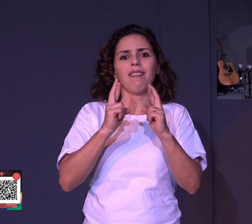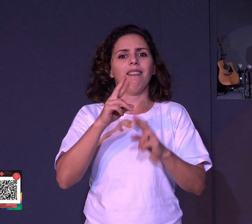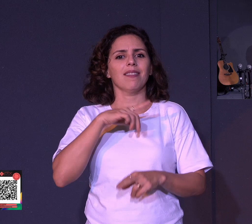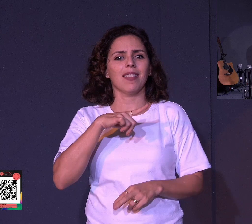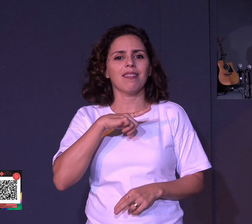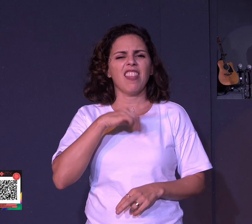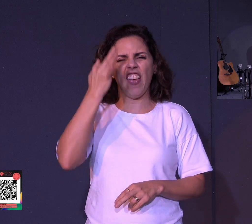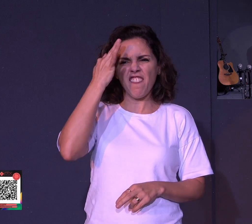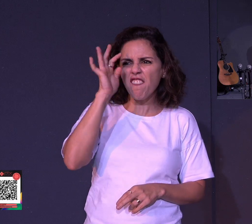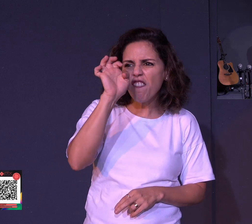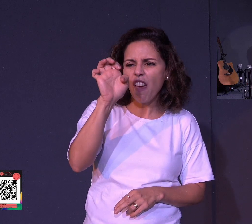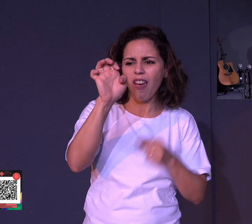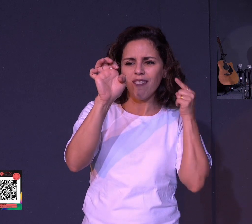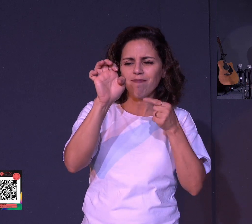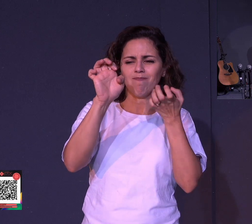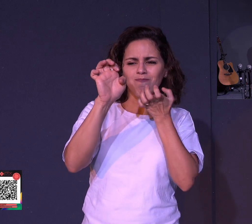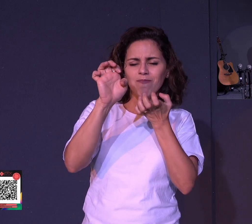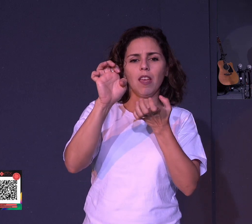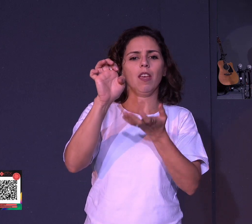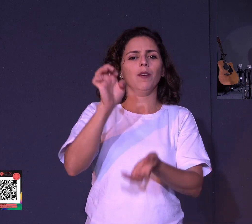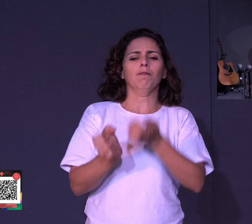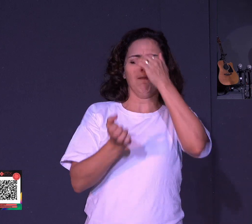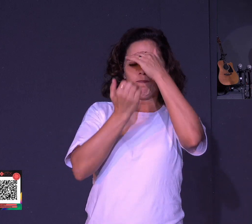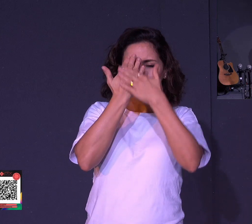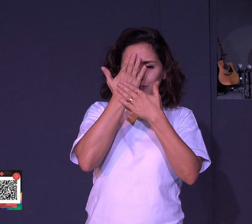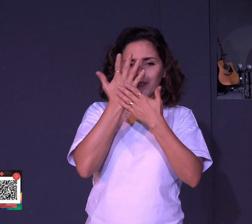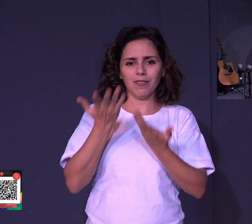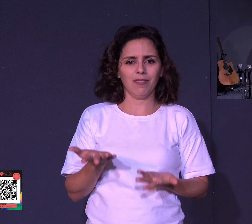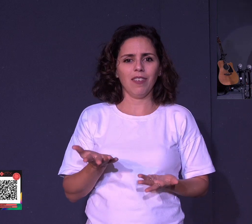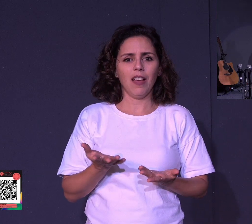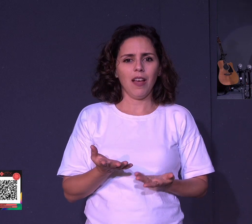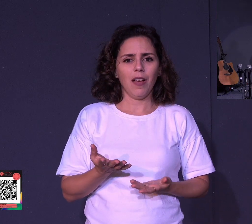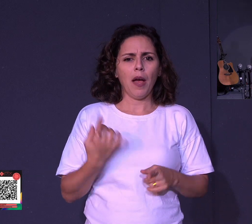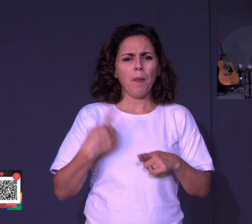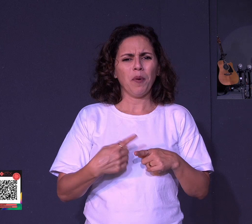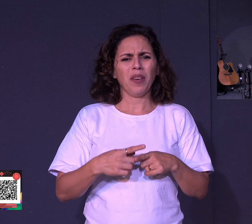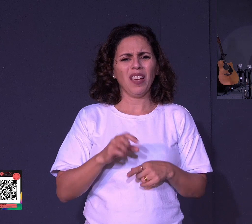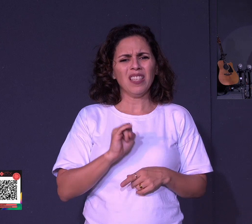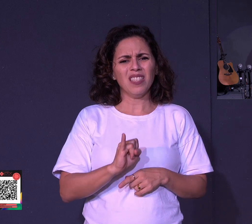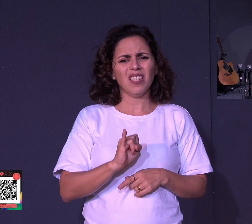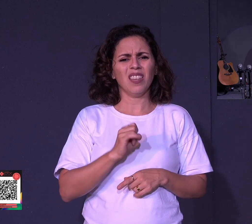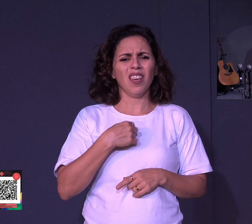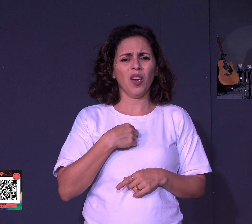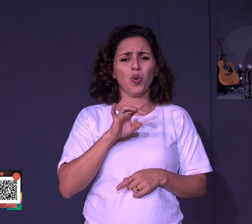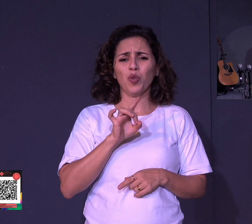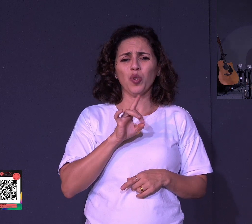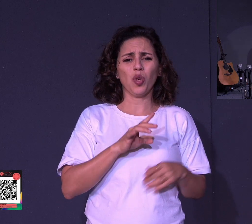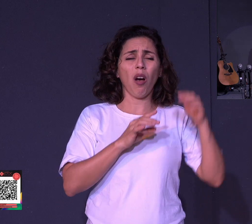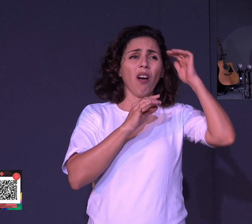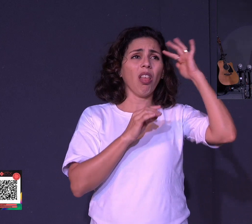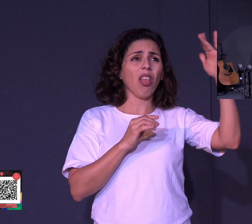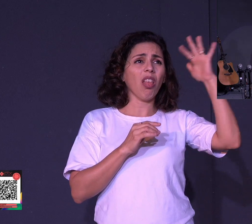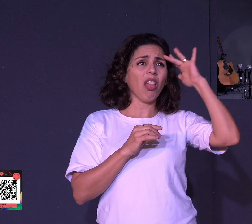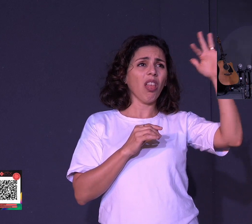saúde. Não viva por imaginações, aprenda a descansar no Senhor. Paulo disse